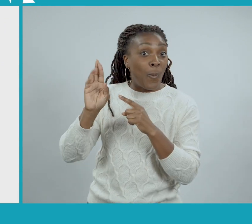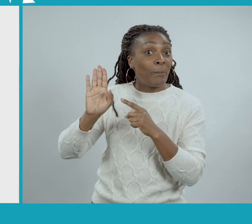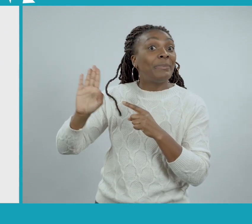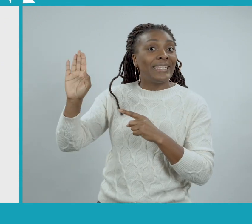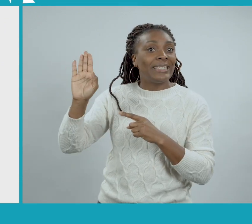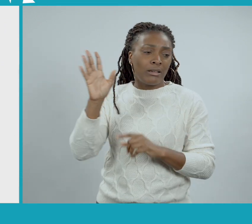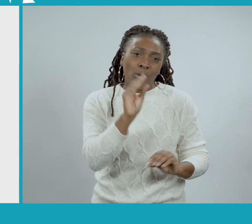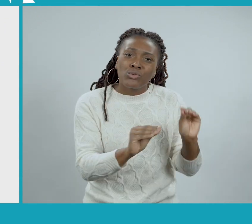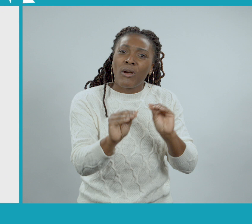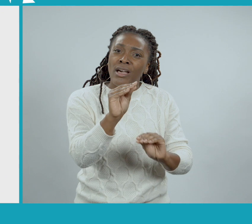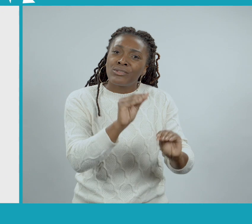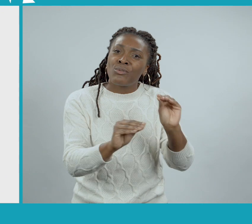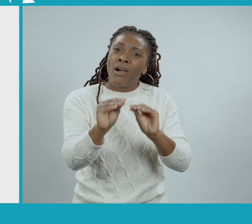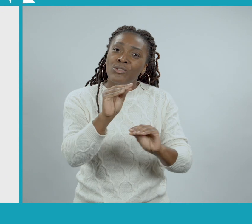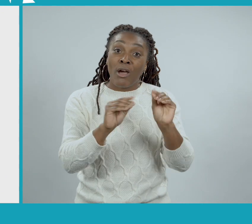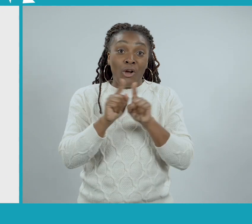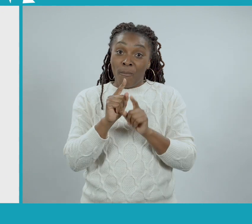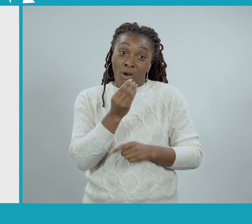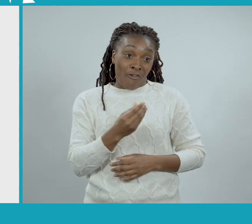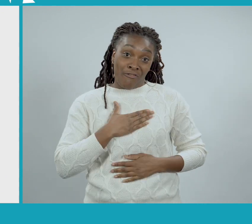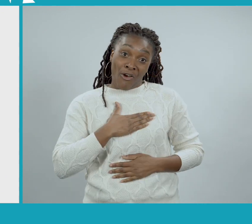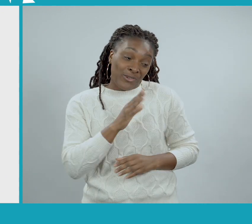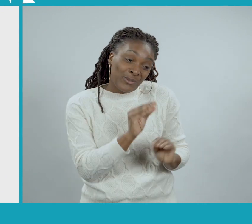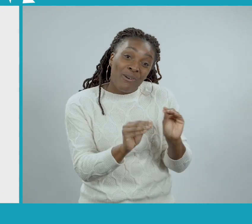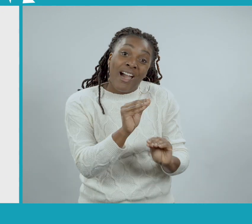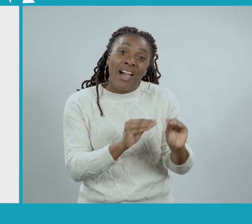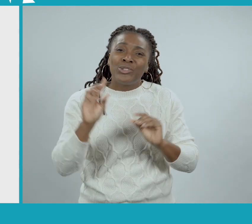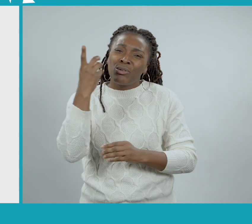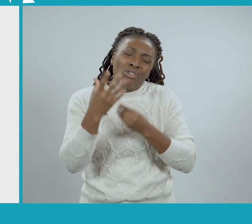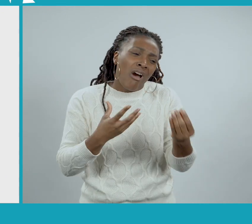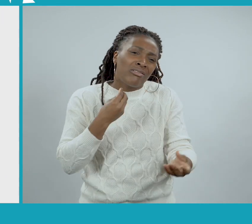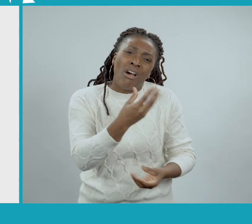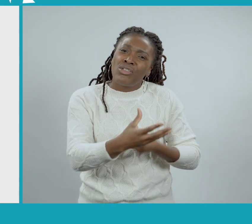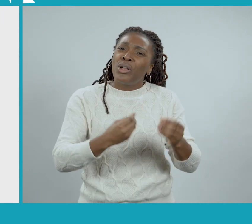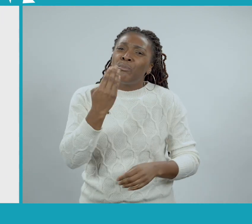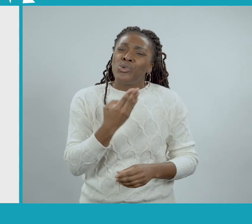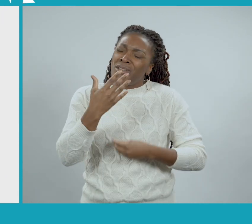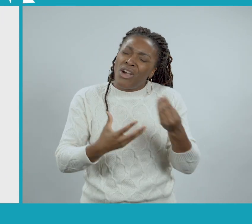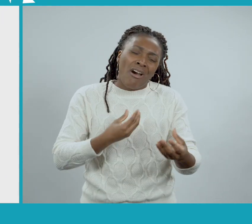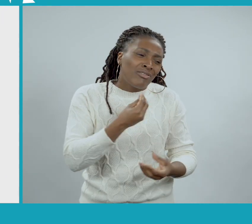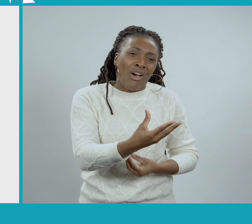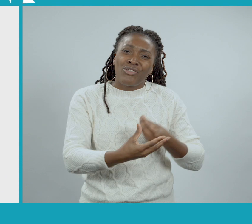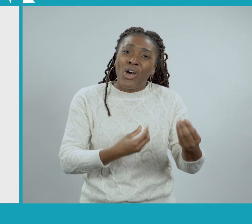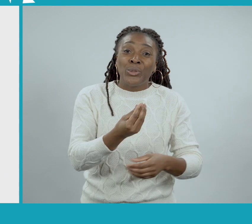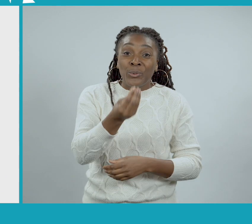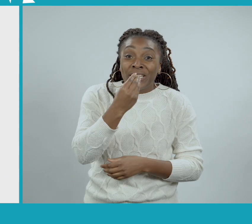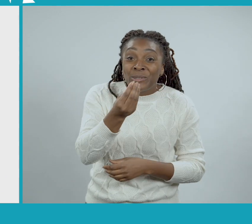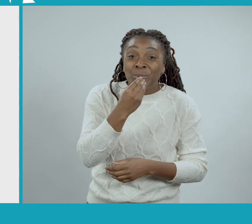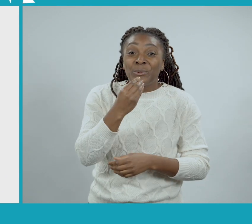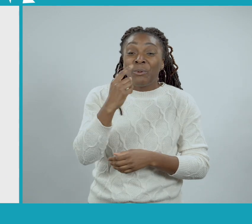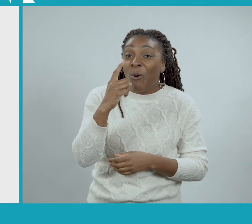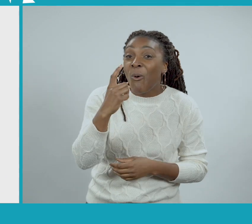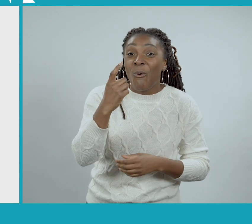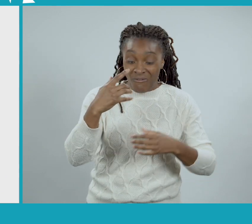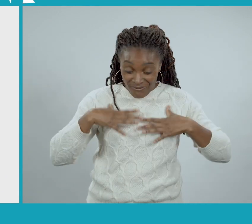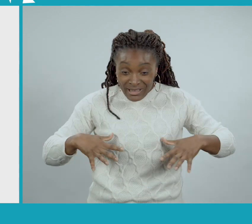rachum, prend soin d'eux, comme son propre enfant. Il leur donne tout ce dont ils ont besoin,